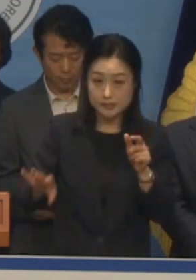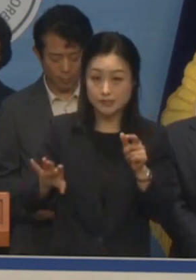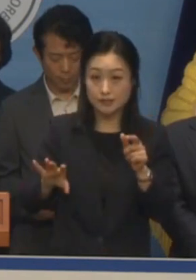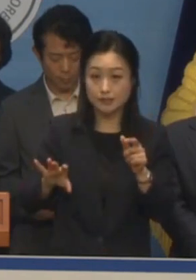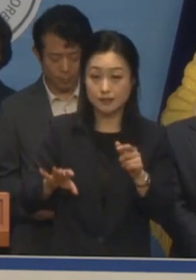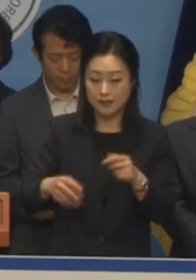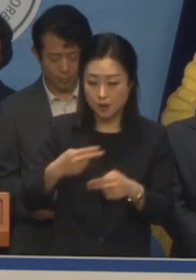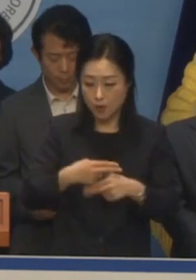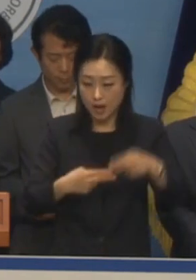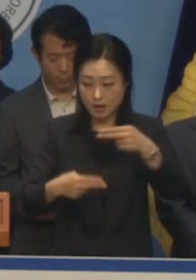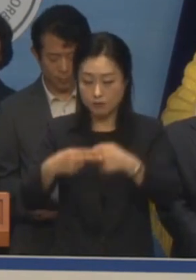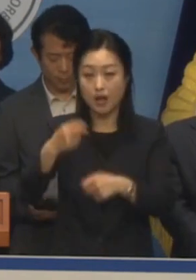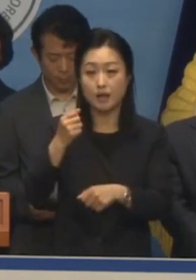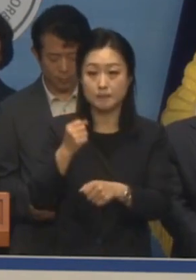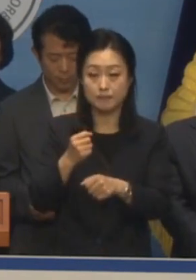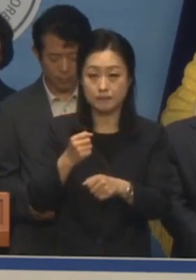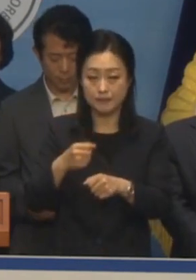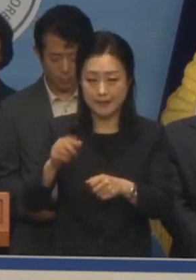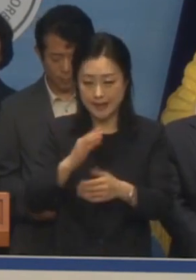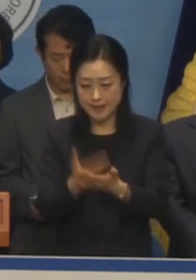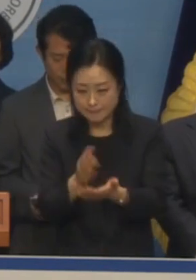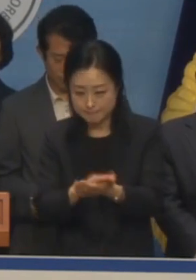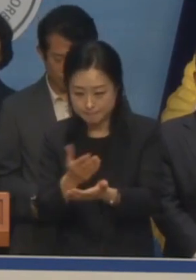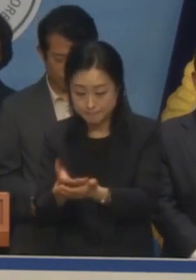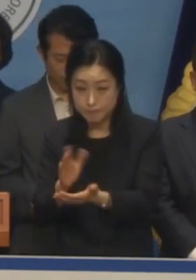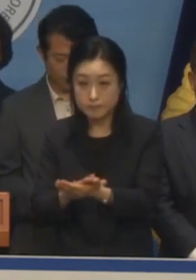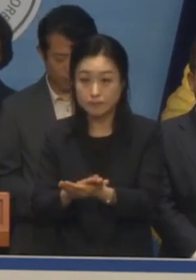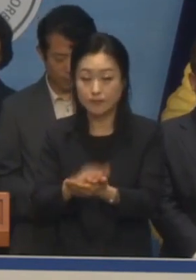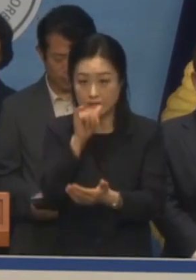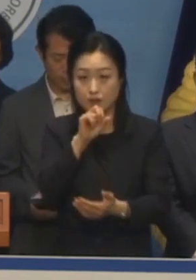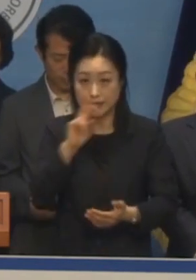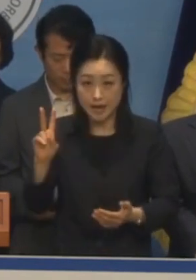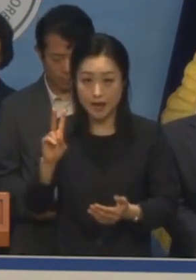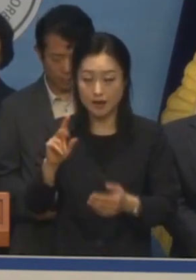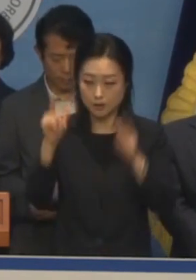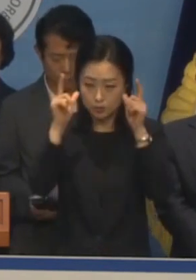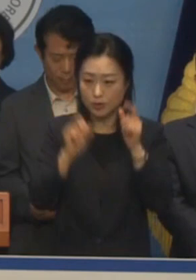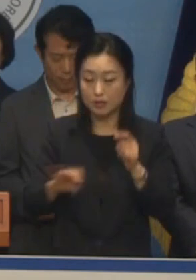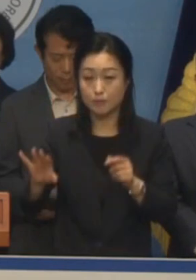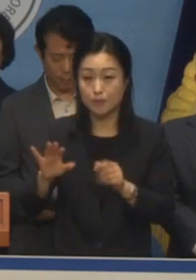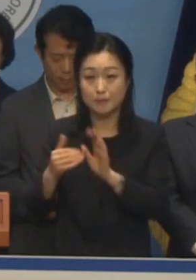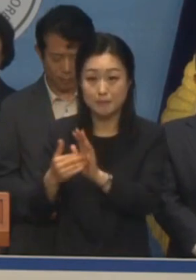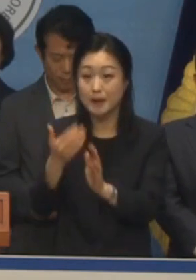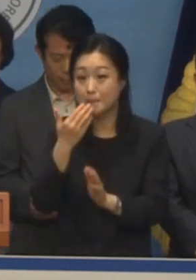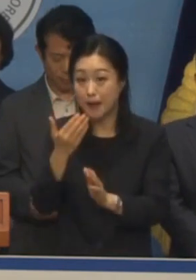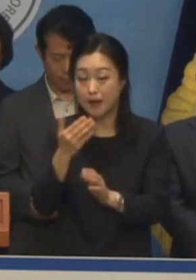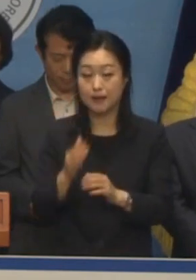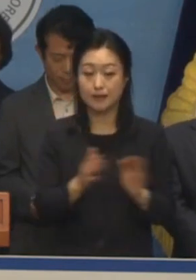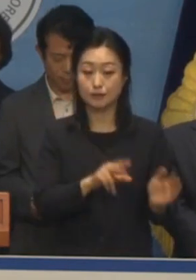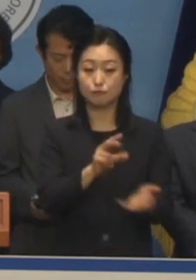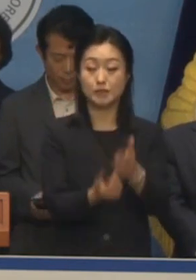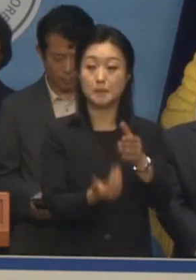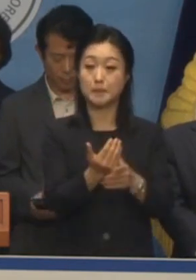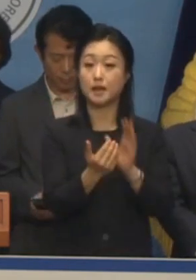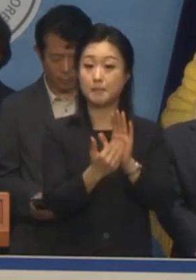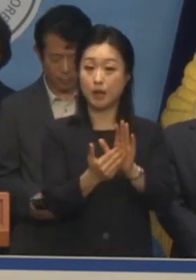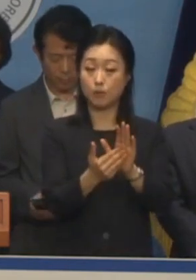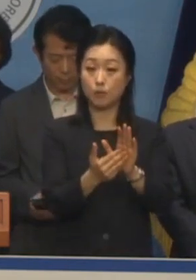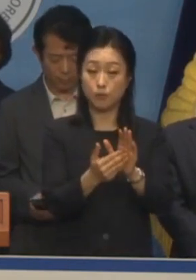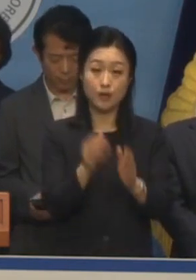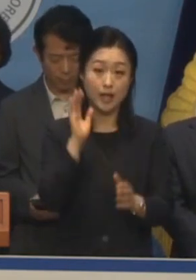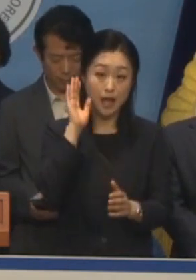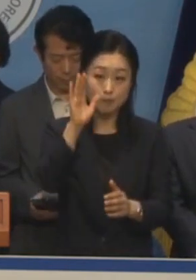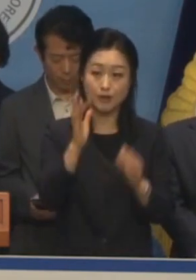굳히지 않으면 더 많은 소들을 잃게 될 것입니다. 제2TMF 사태를 방지하고 건강하고